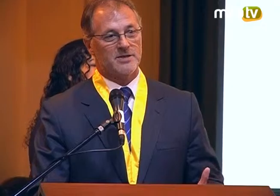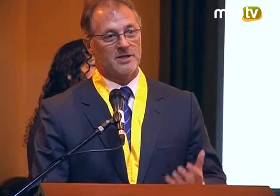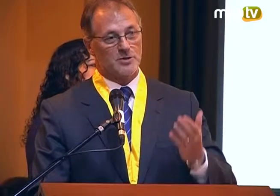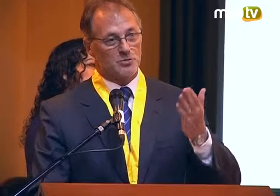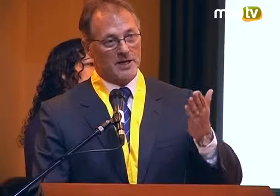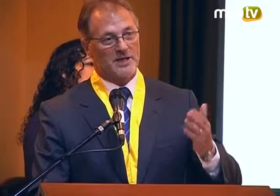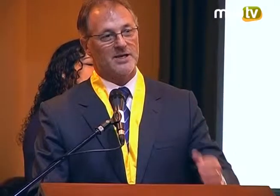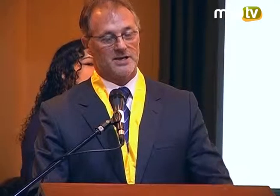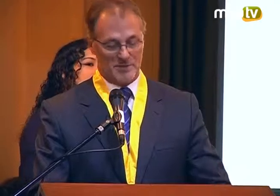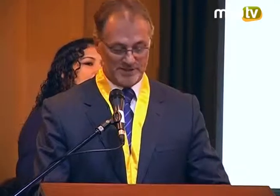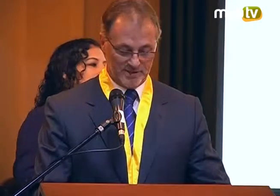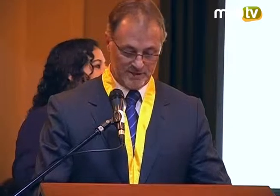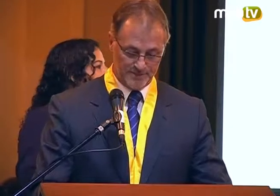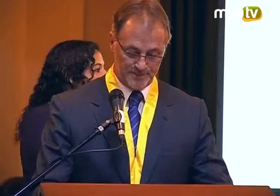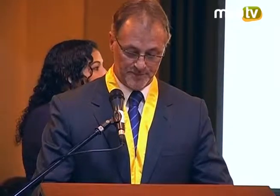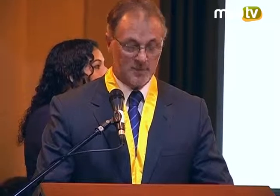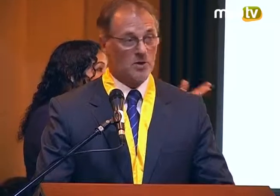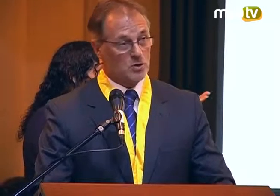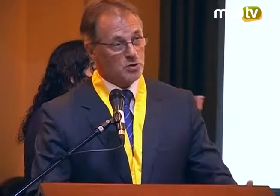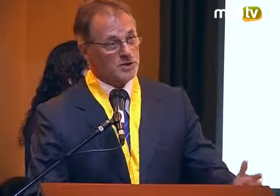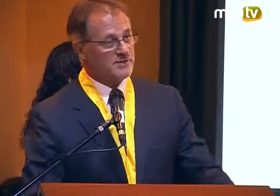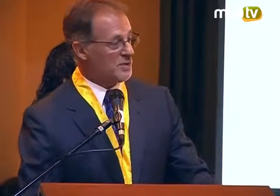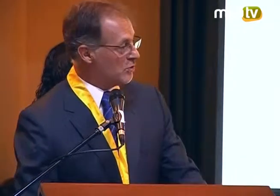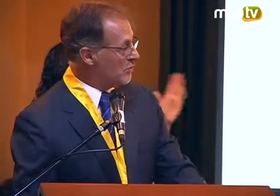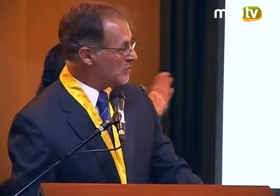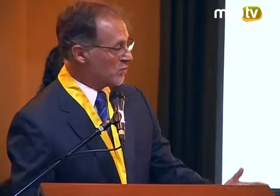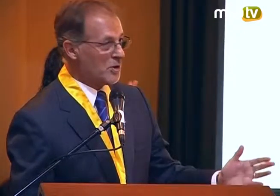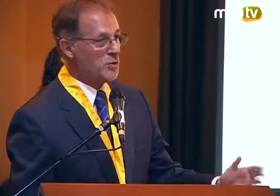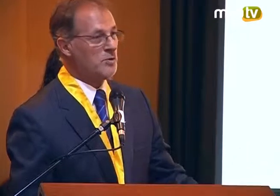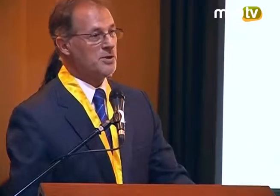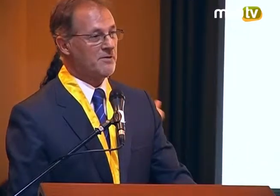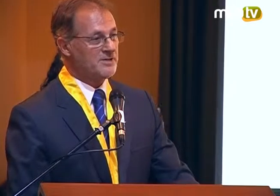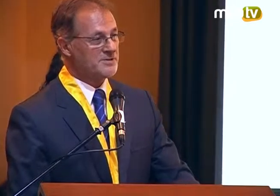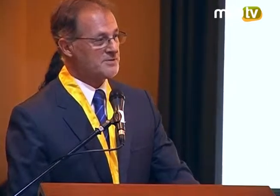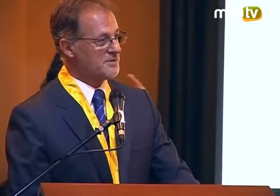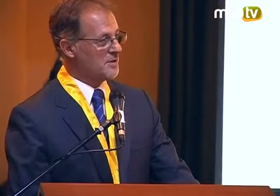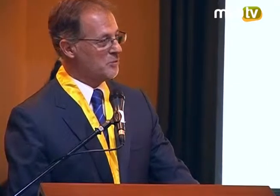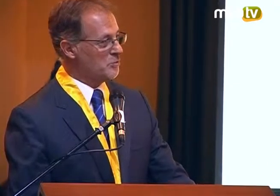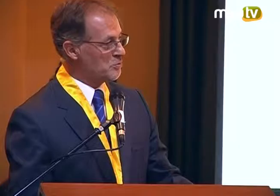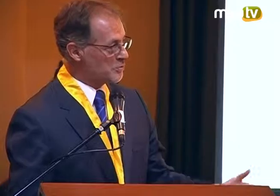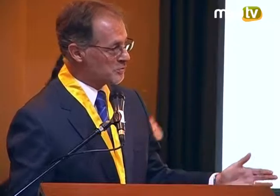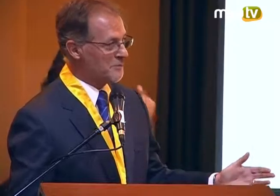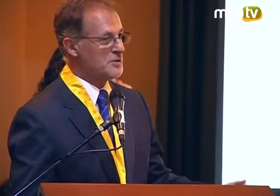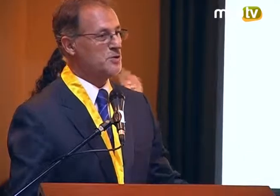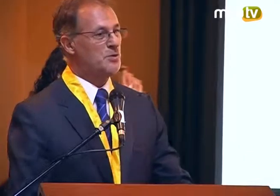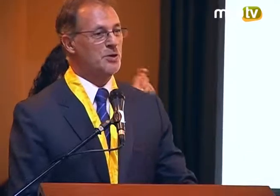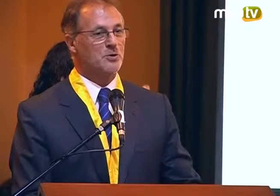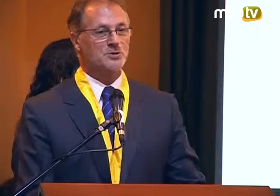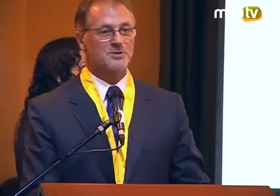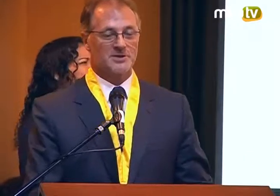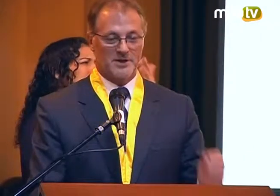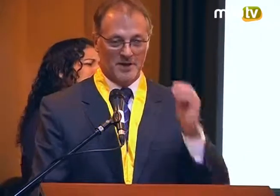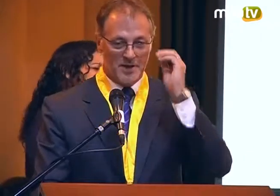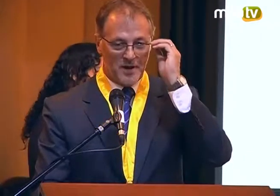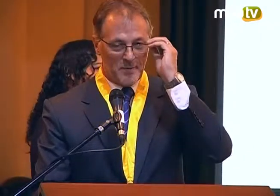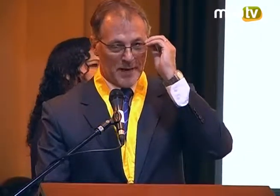padre y de su madre aquí presente. Yo soy testigo, lo he visto a Manuel una vez en uno de nuestros espacios